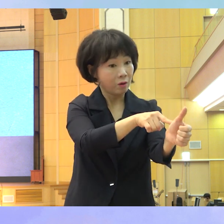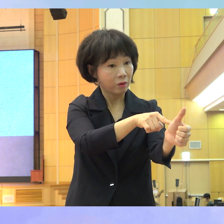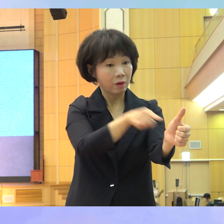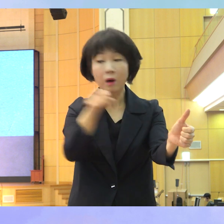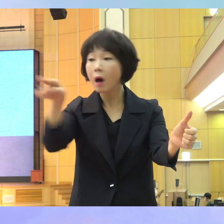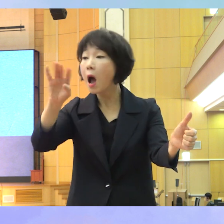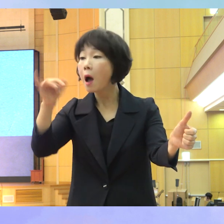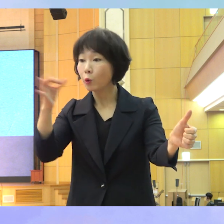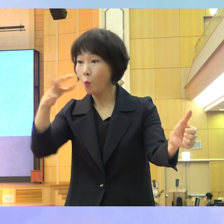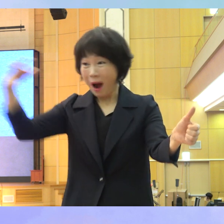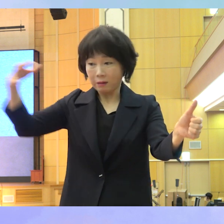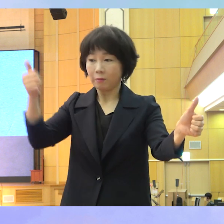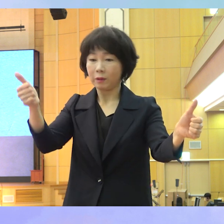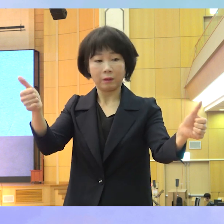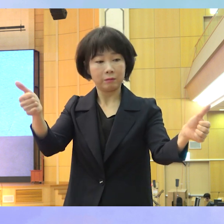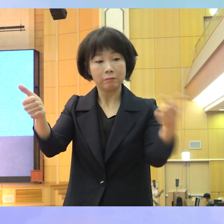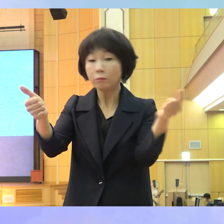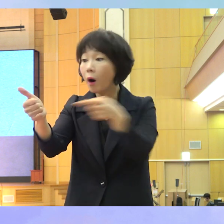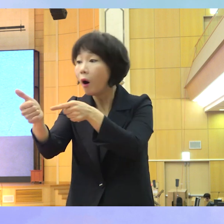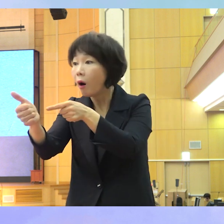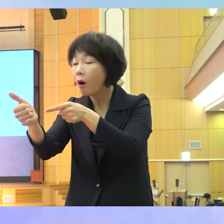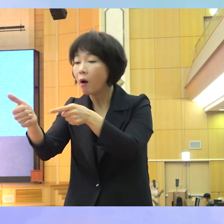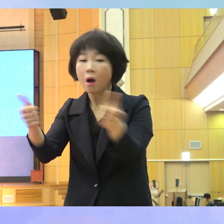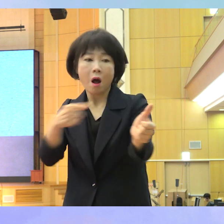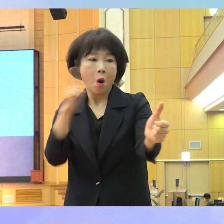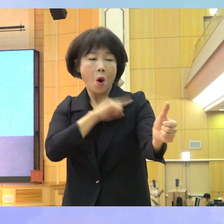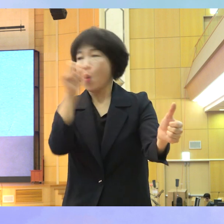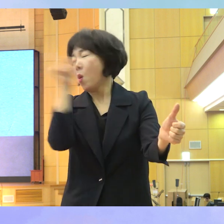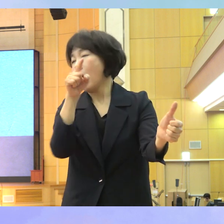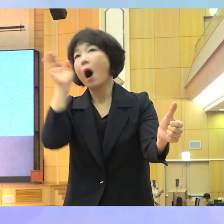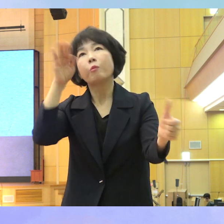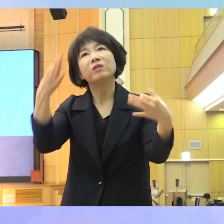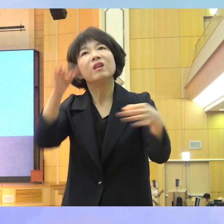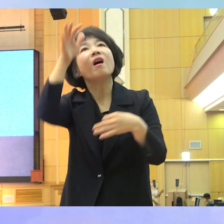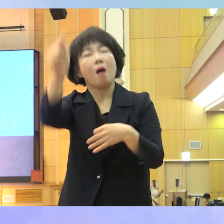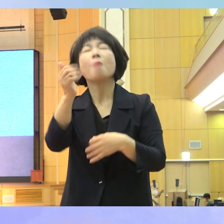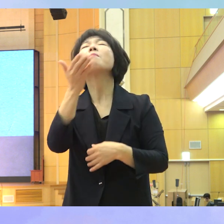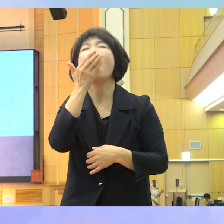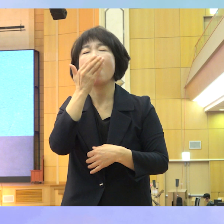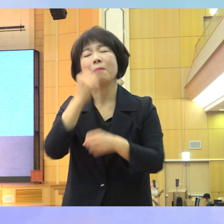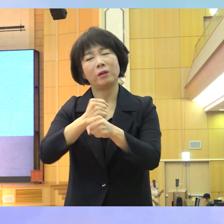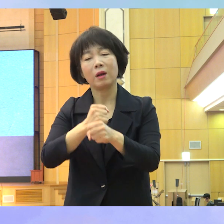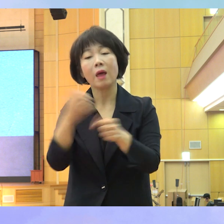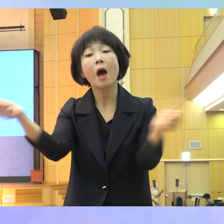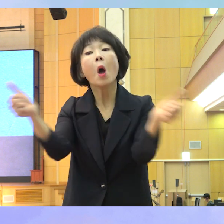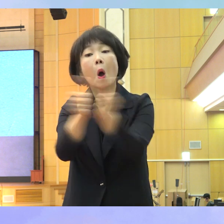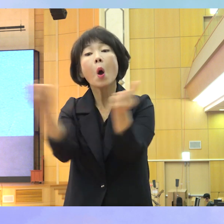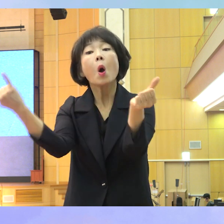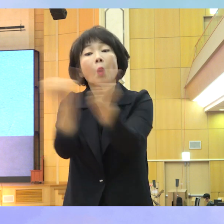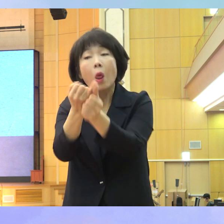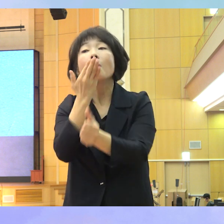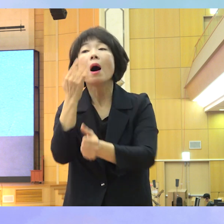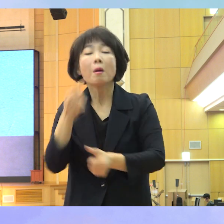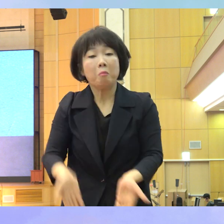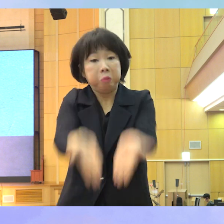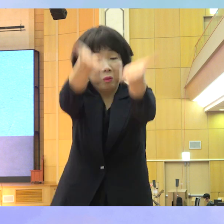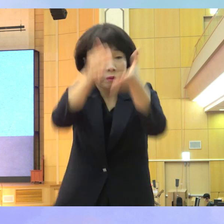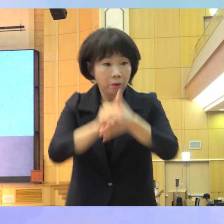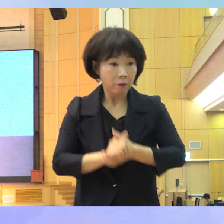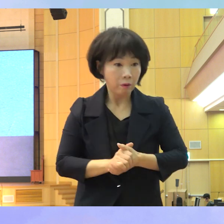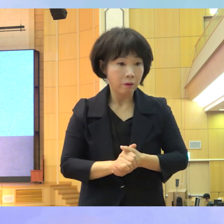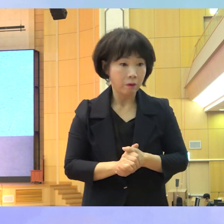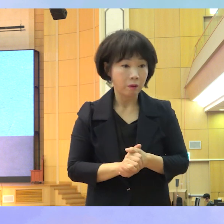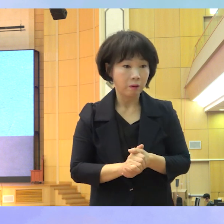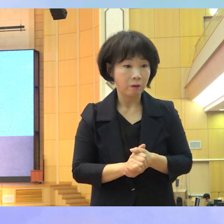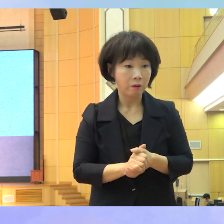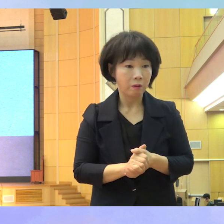좀 삼아라. 또 세계은행 부총재에게 가서는 빌 게이츠의 사위니까 좀